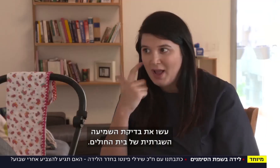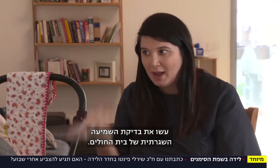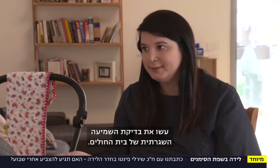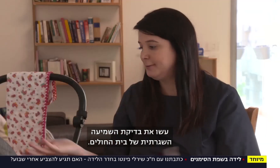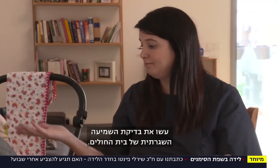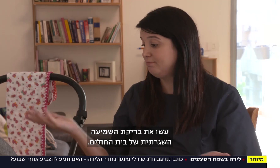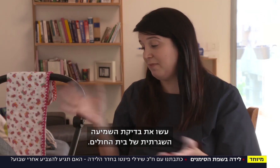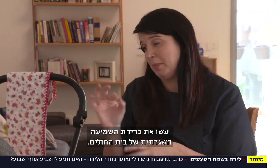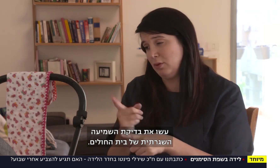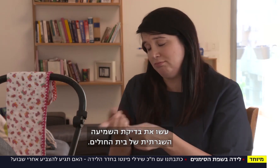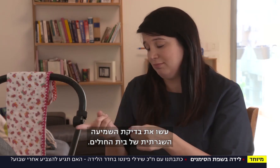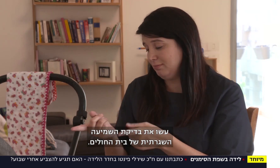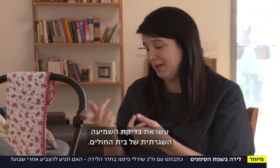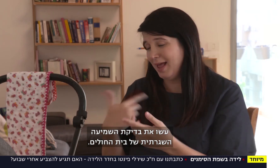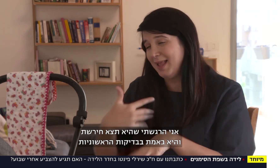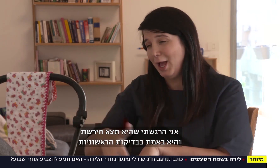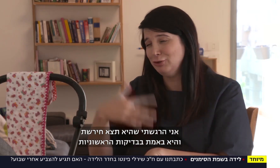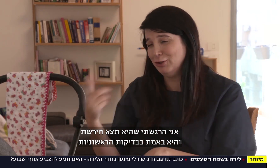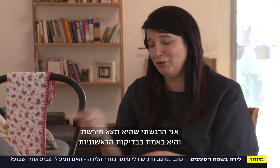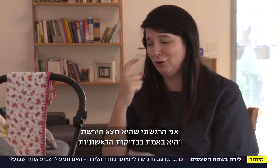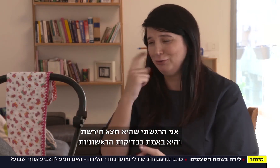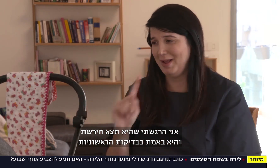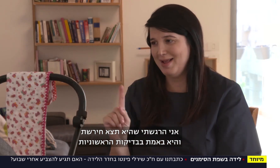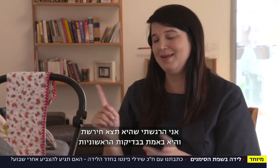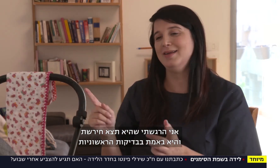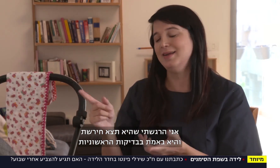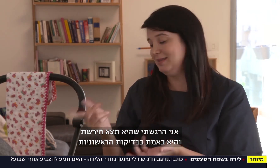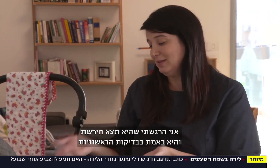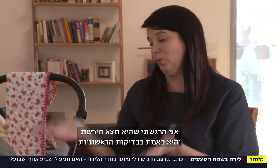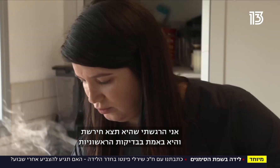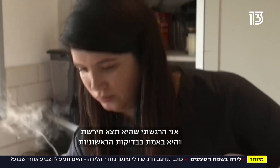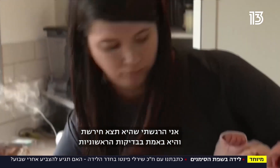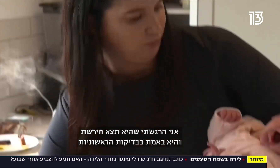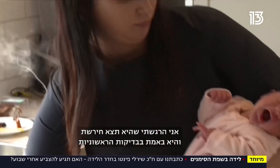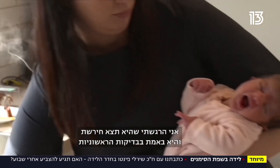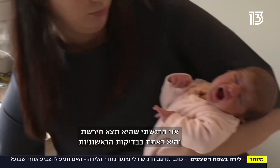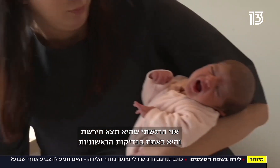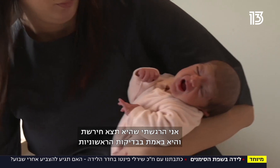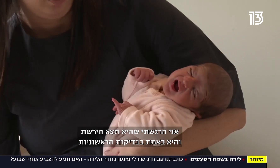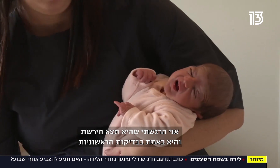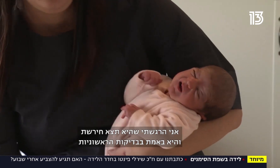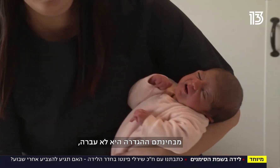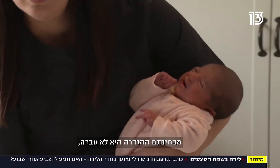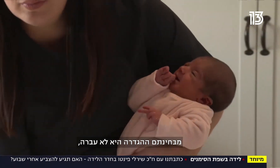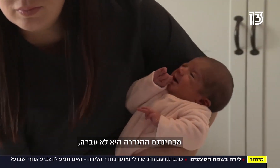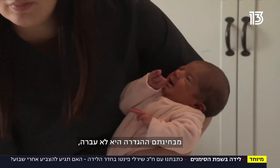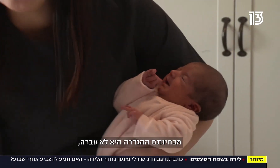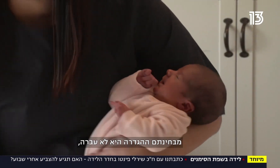שמיעה השגרתית של בית החולים. אני הרגשתי שהיא תצא חרשת, והיא באמת בבדיקות הראשוניות,